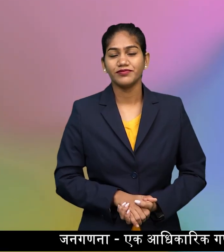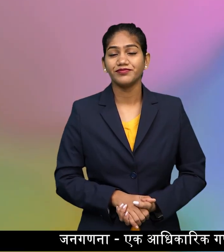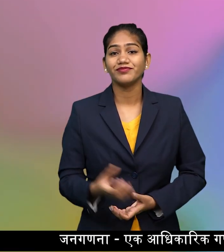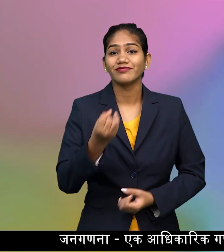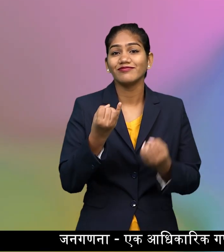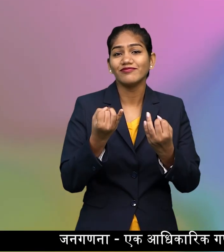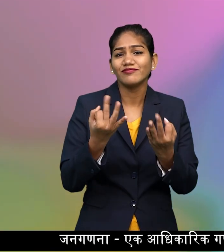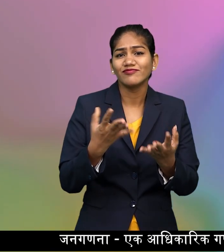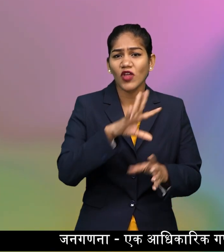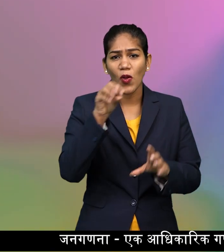जनगणना एक